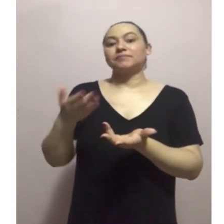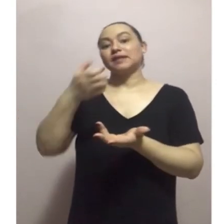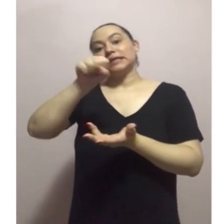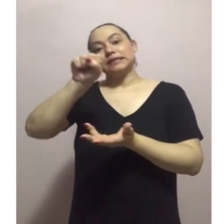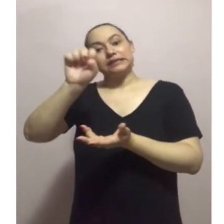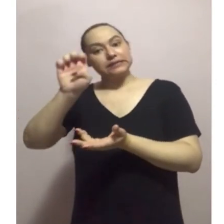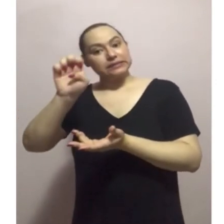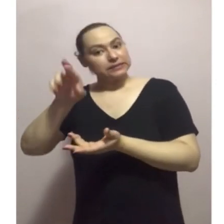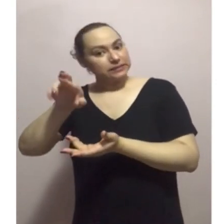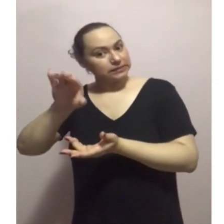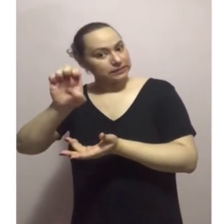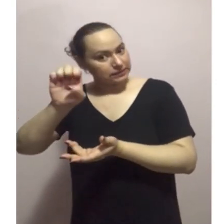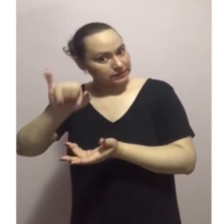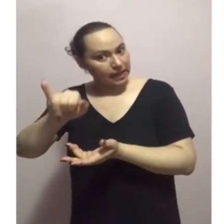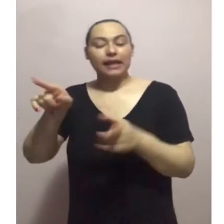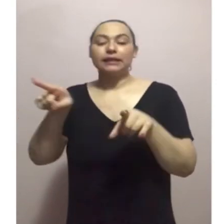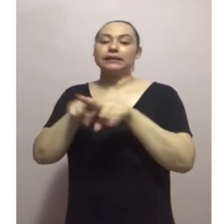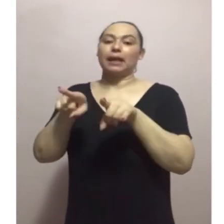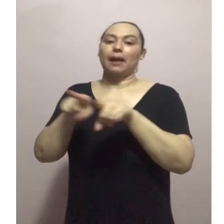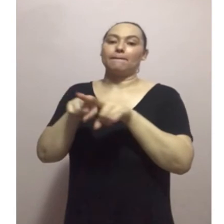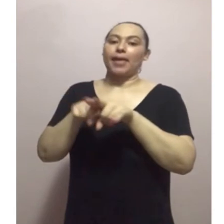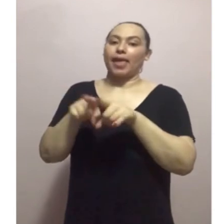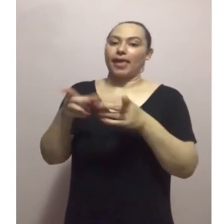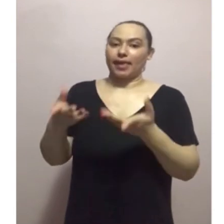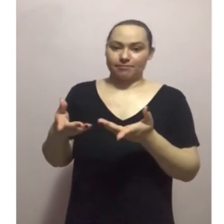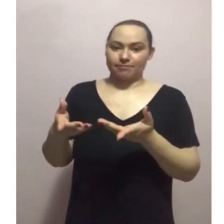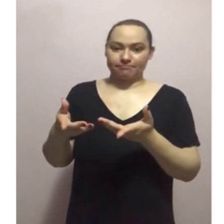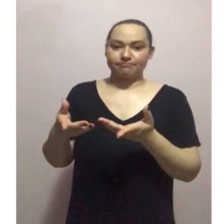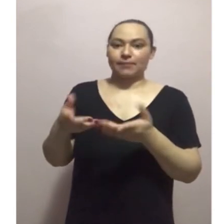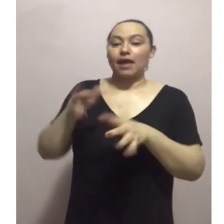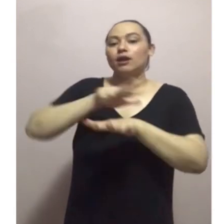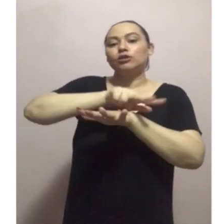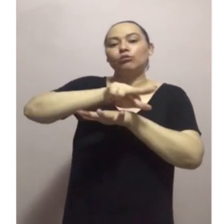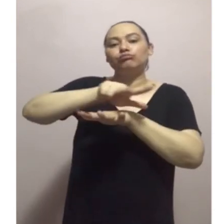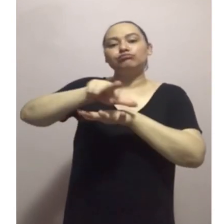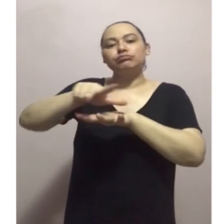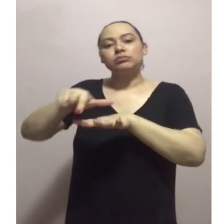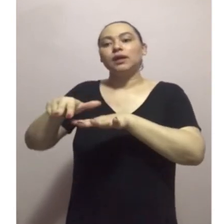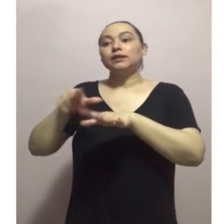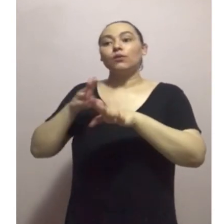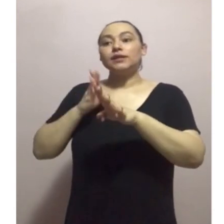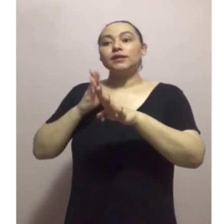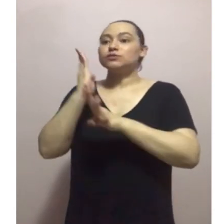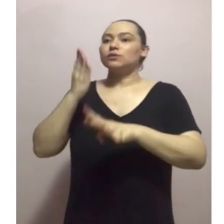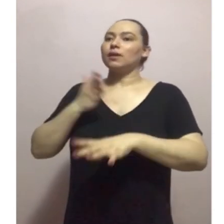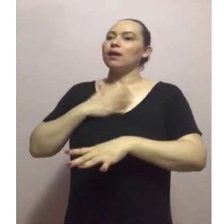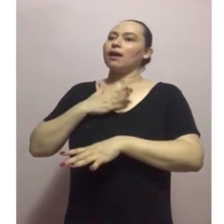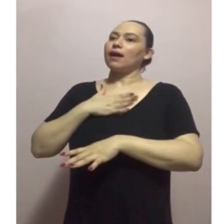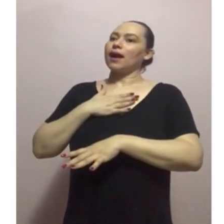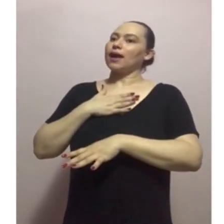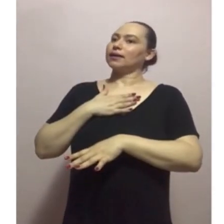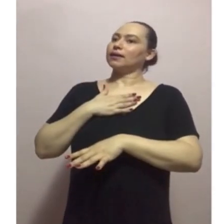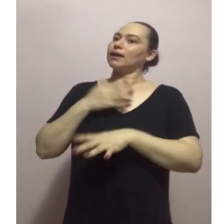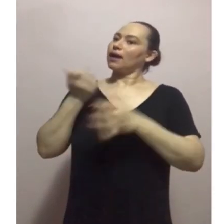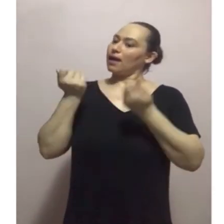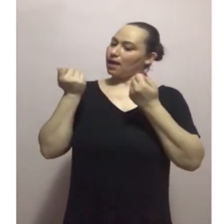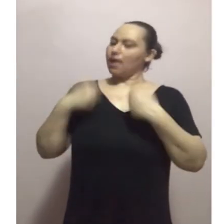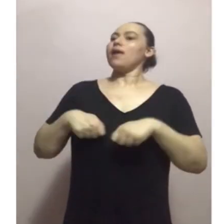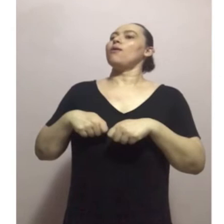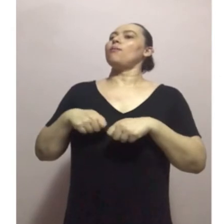companhia, dentro do teatro, né? Porque aí eles descobriram o que eles poderiam fazer, né,